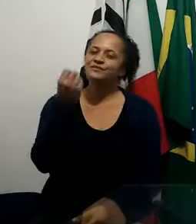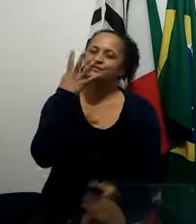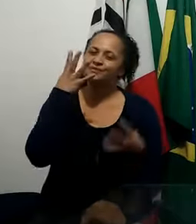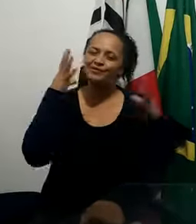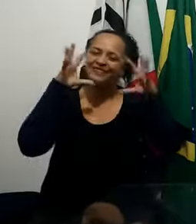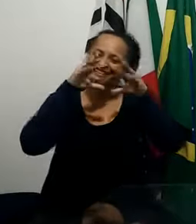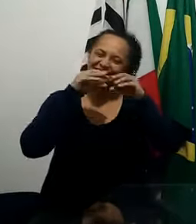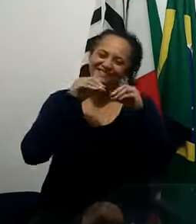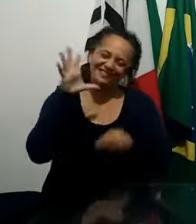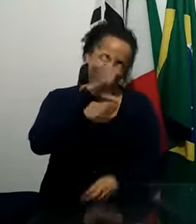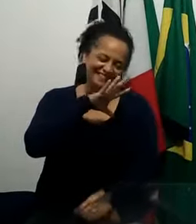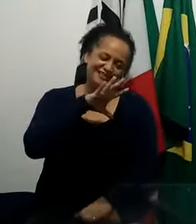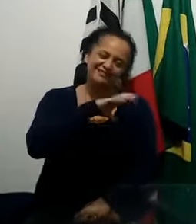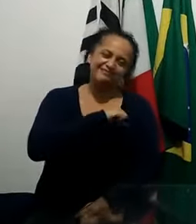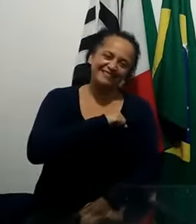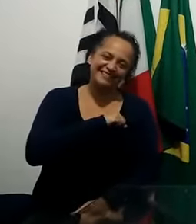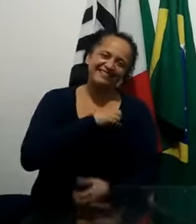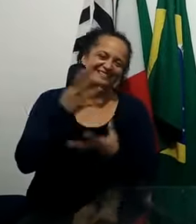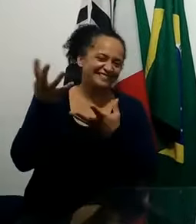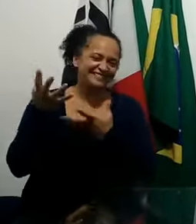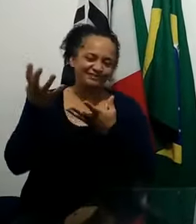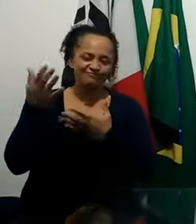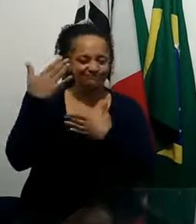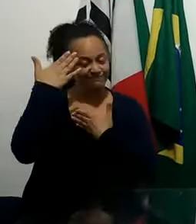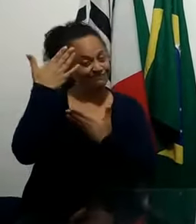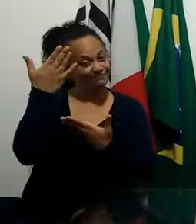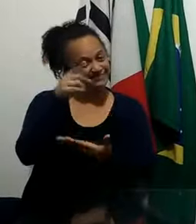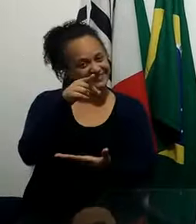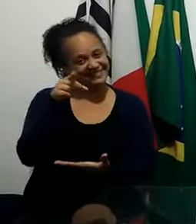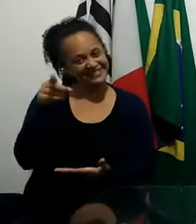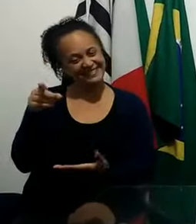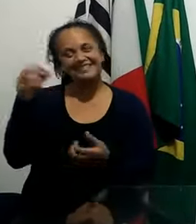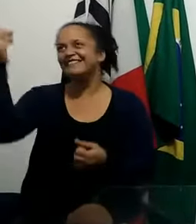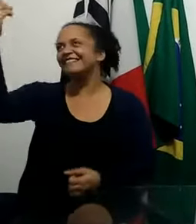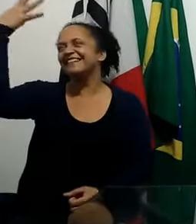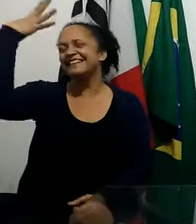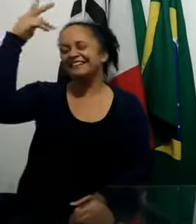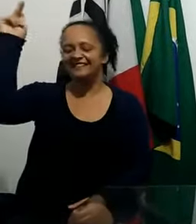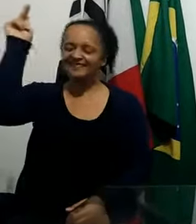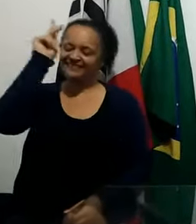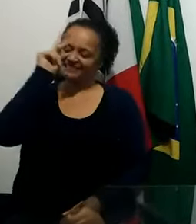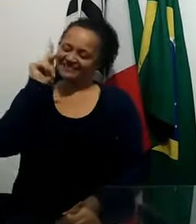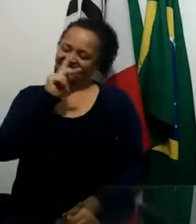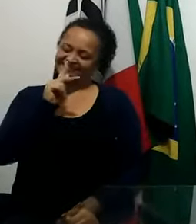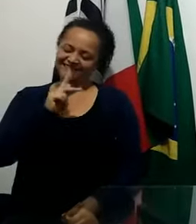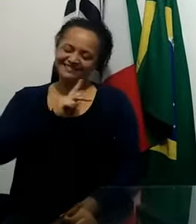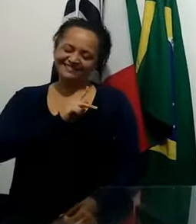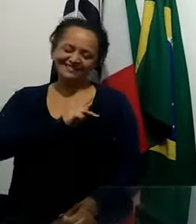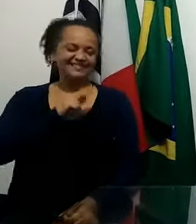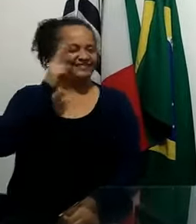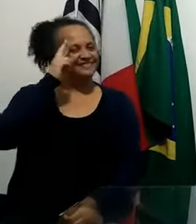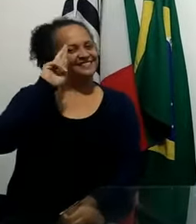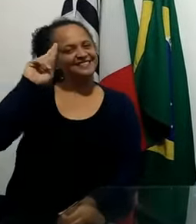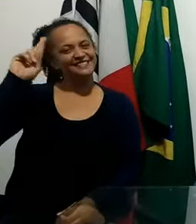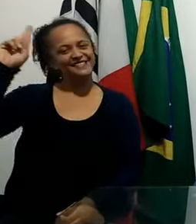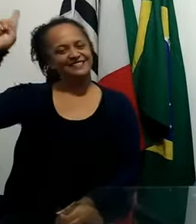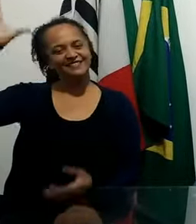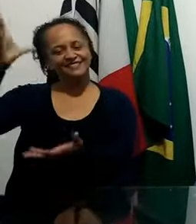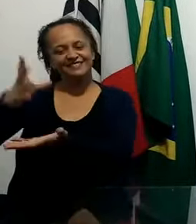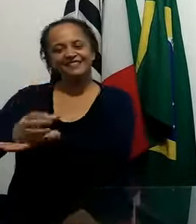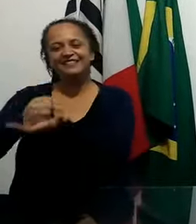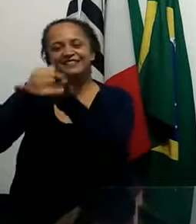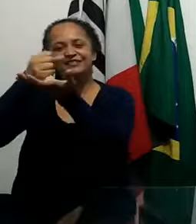Boa noite, amados. Eu quero aqui cumprimentar vocês com a graça e a paz do nosso Senhor e